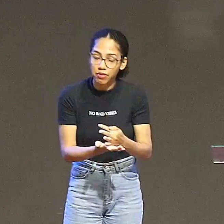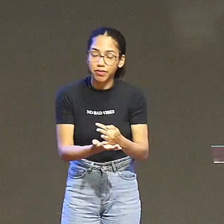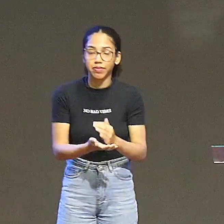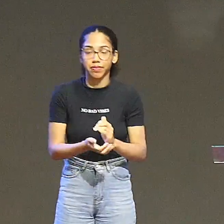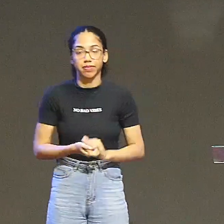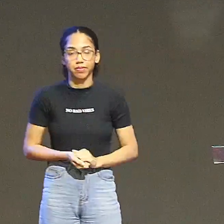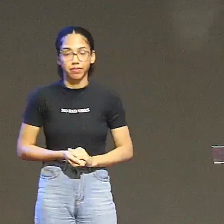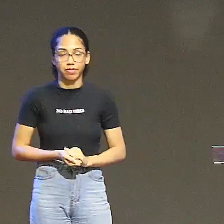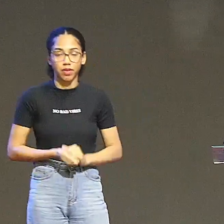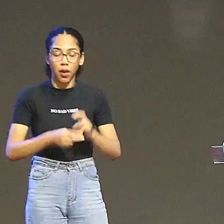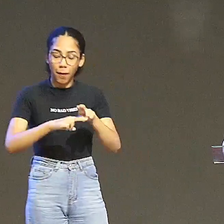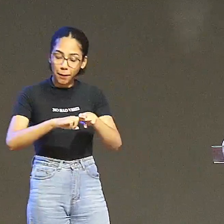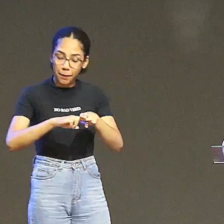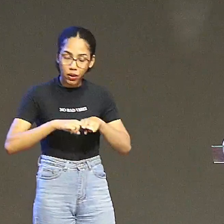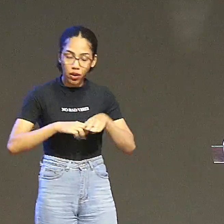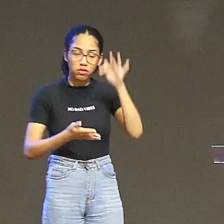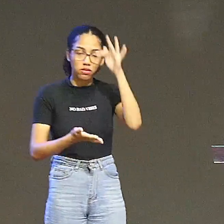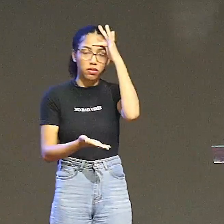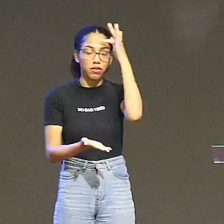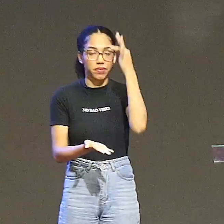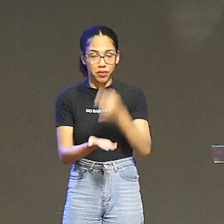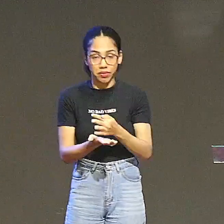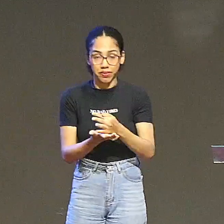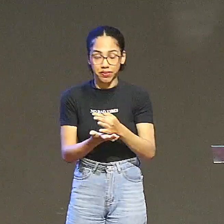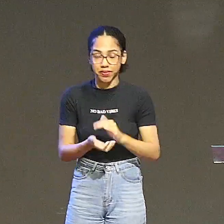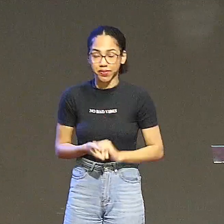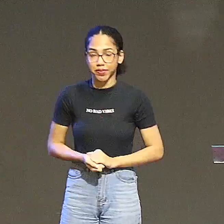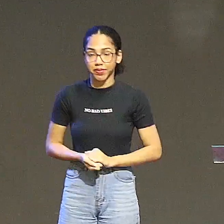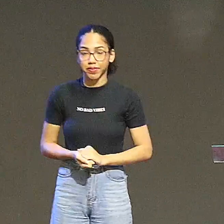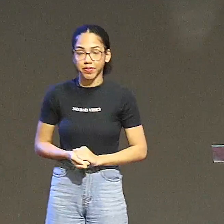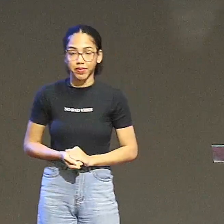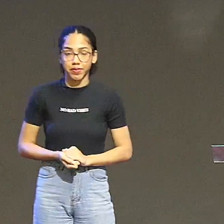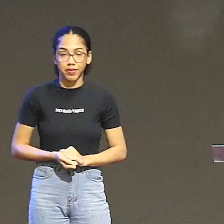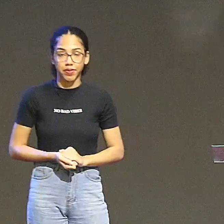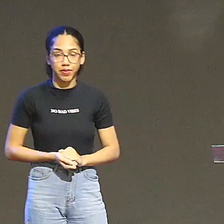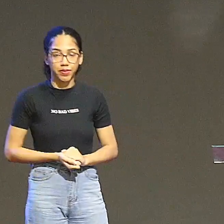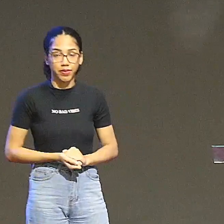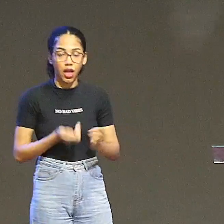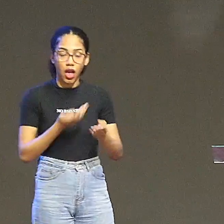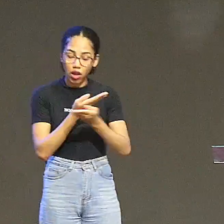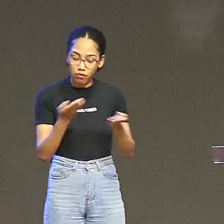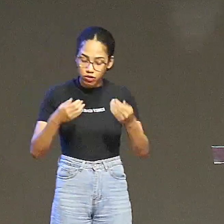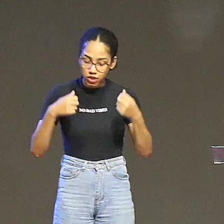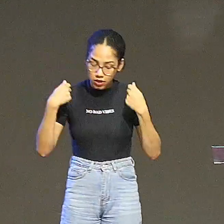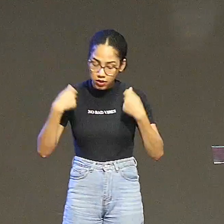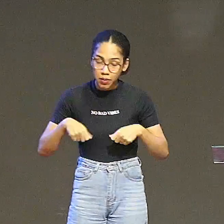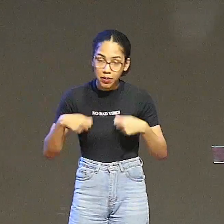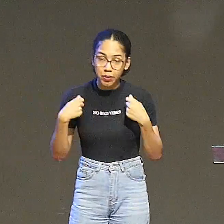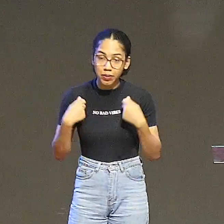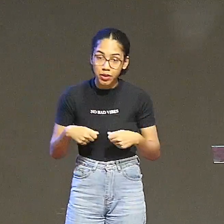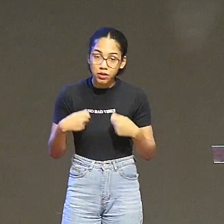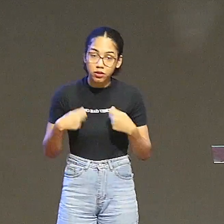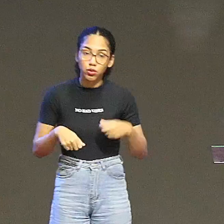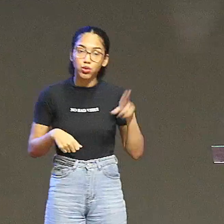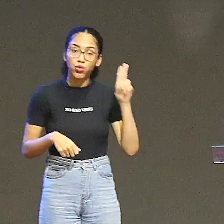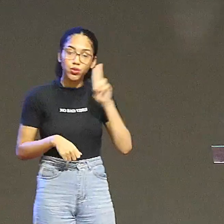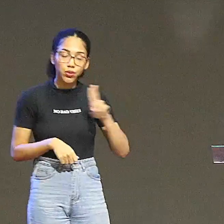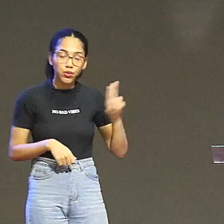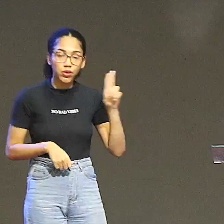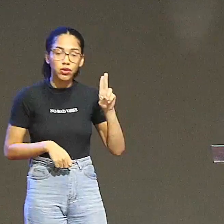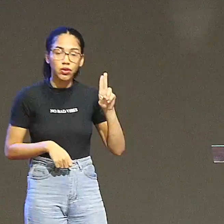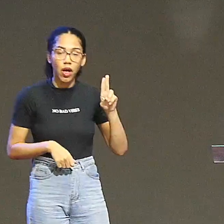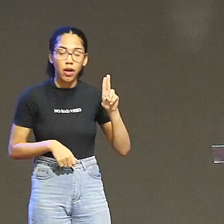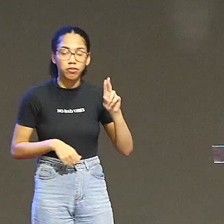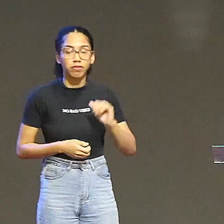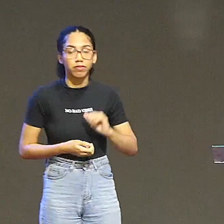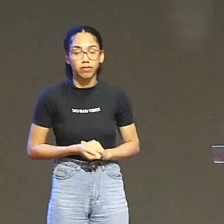da fé e você precisa colocar isso em prática sabe outro dia